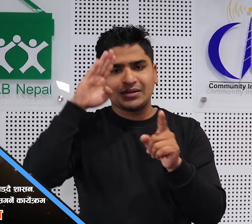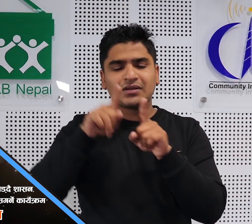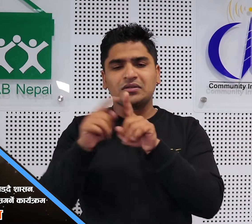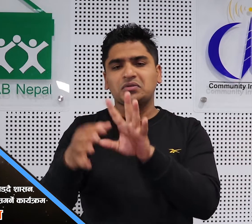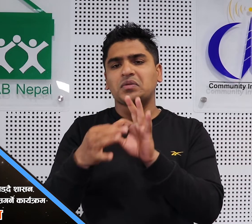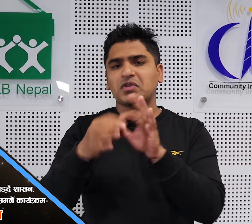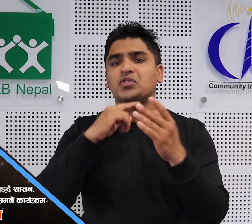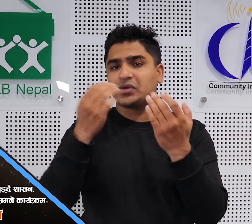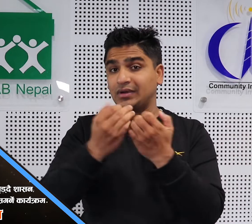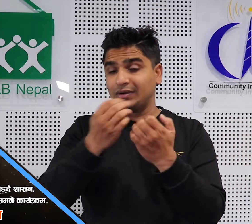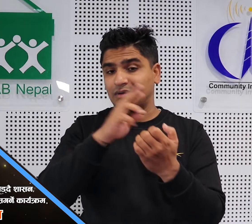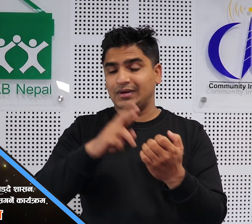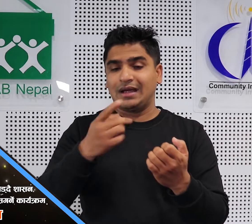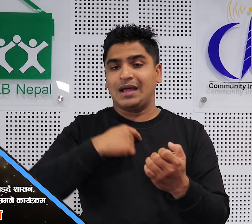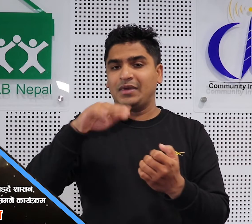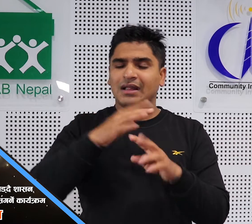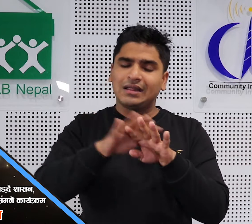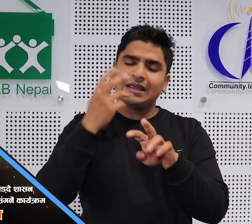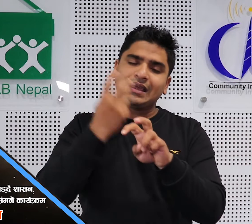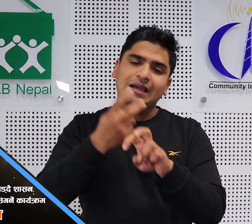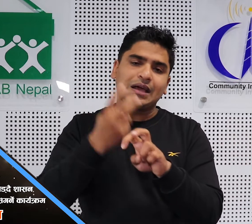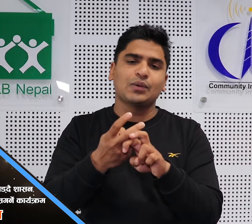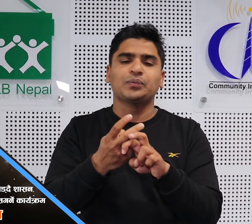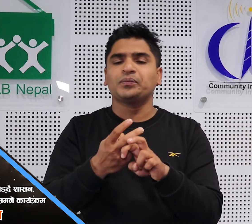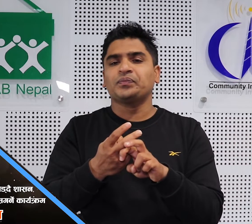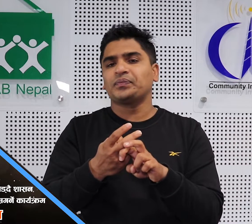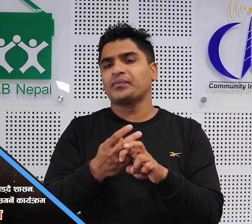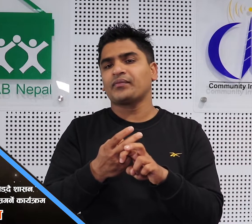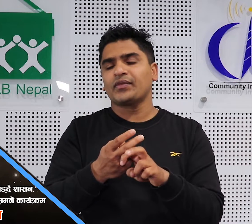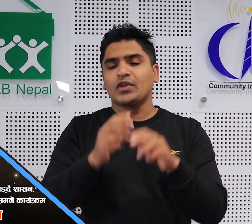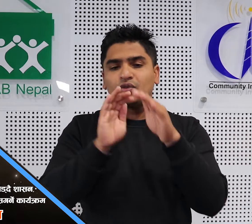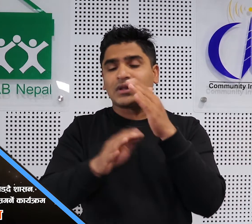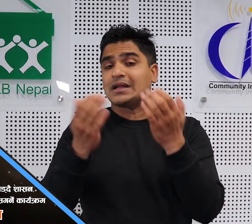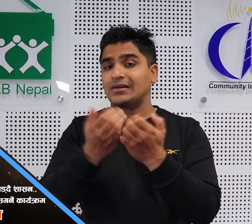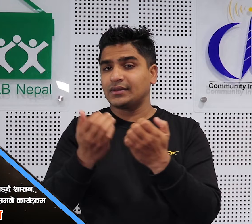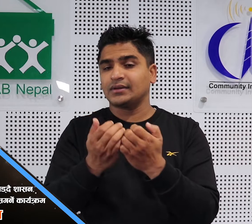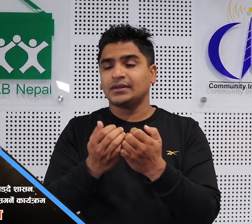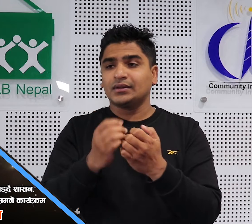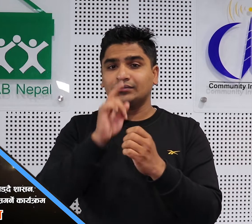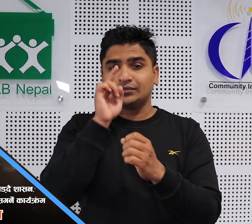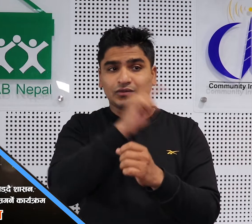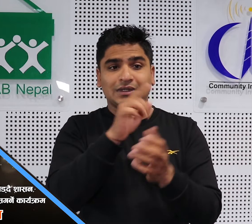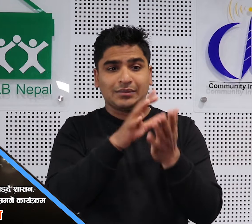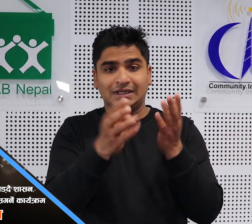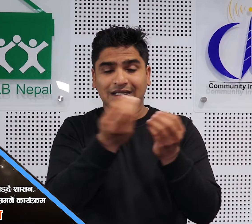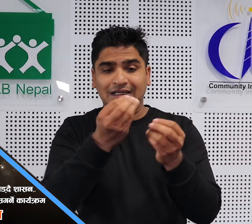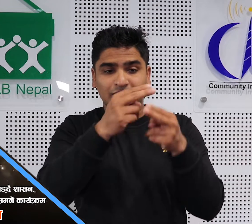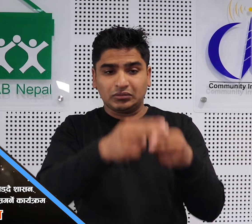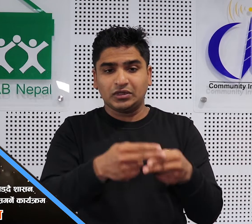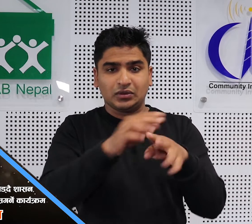समन्वय नगरेको र हामीलाई धेरै कष्टकर यो हामीलाई सञ्चालन गर्न र उताबाट केही दिएका रकमहरू बजेटहरू चाहिँ